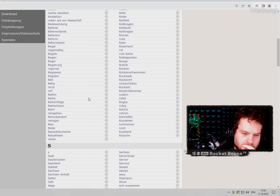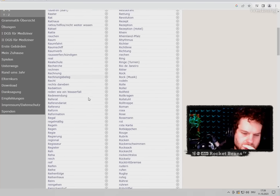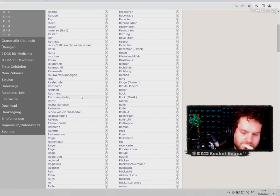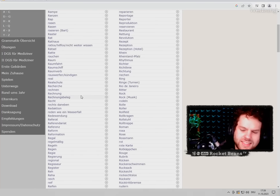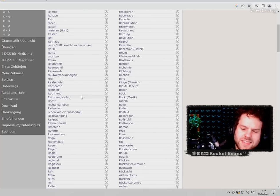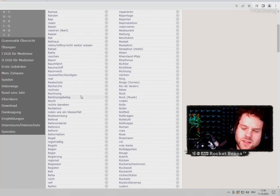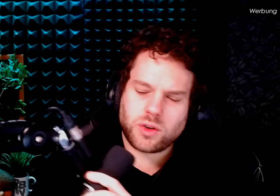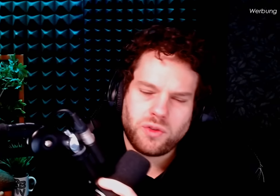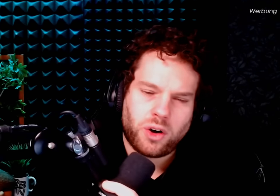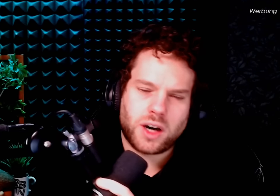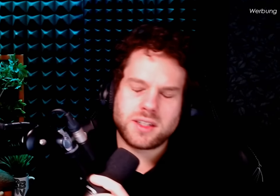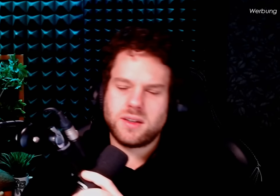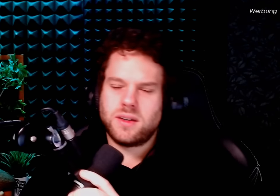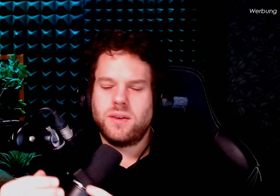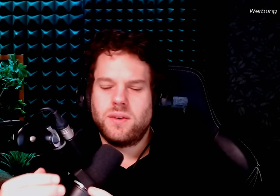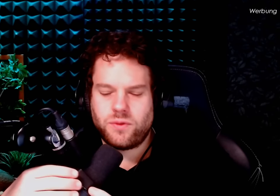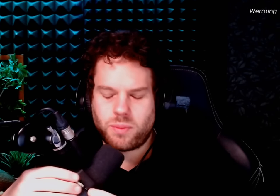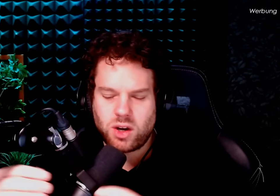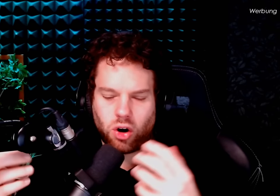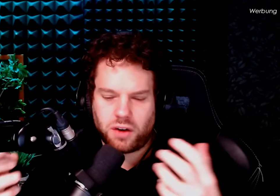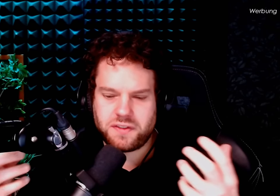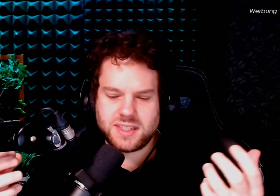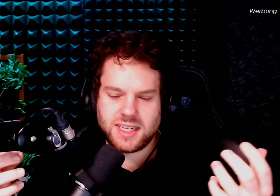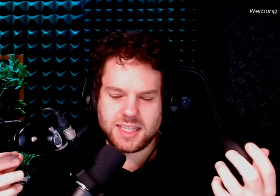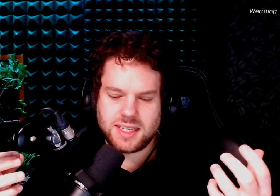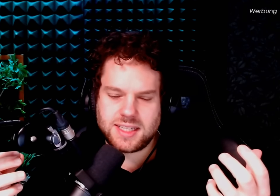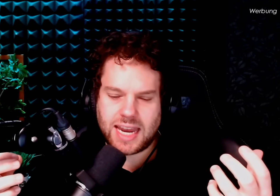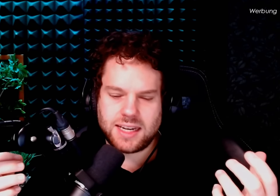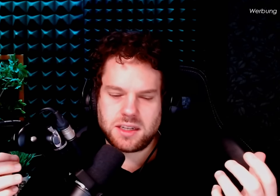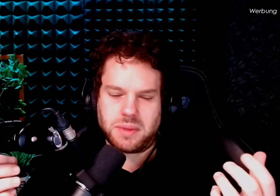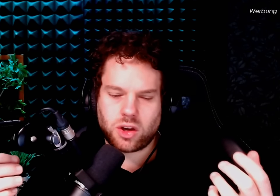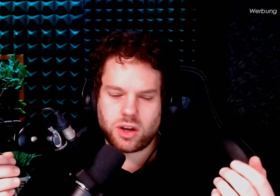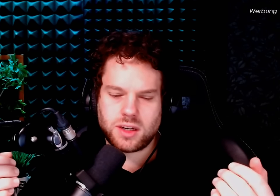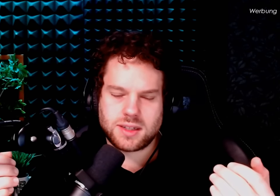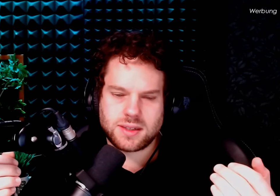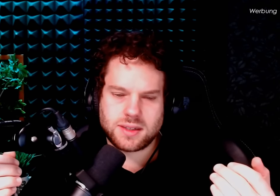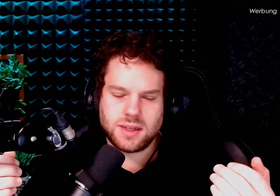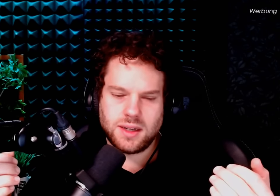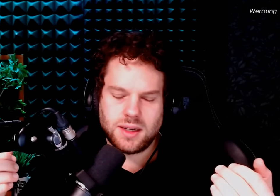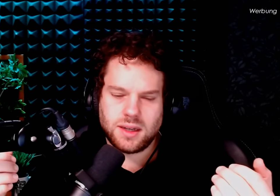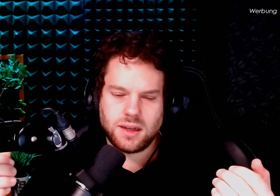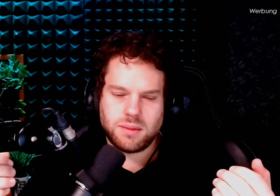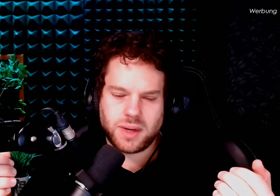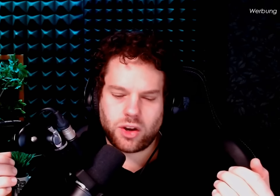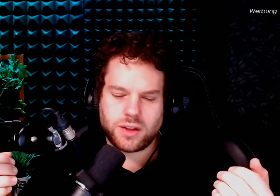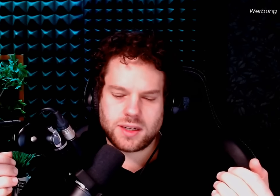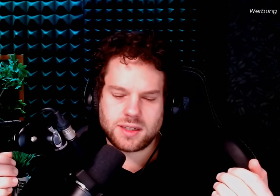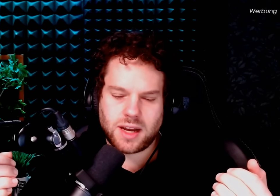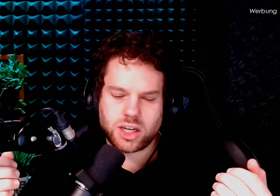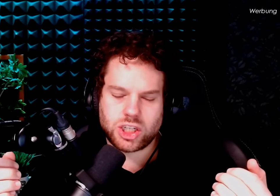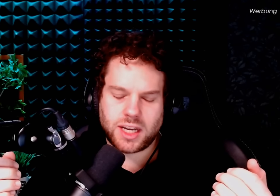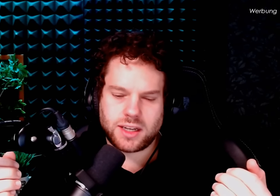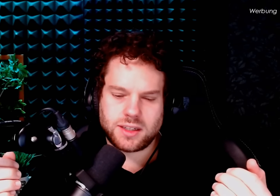Was ist denn so ein Wort, wo man offensichtlich denkt, man könnte das, man könnte das darstellen?